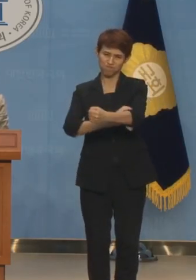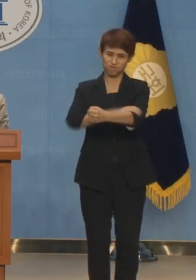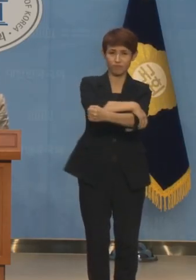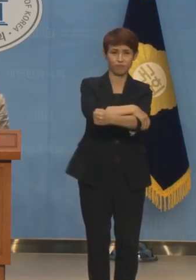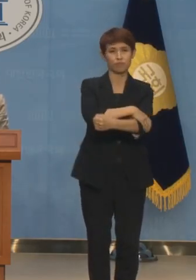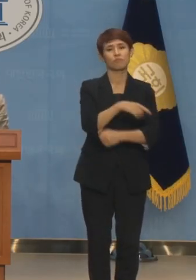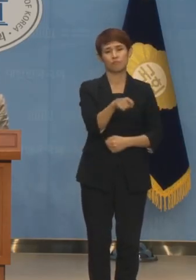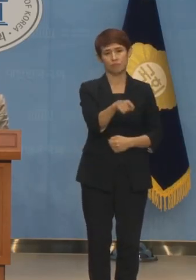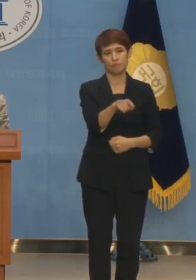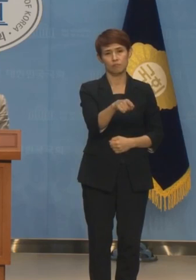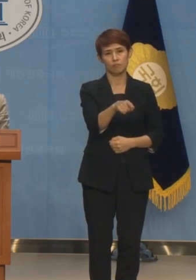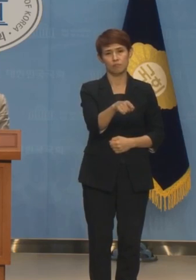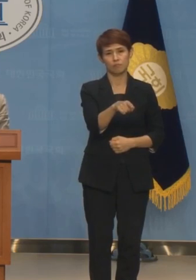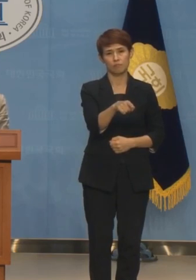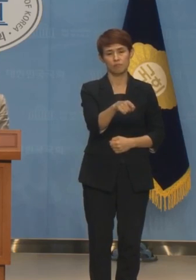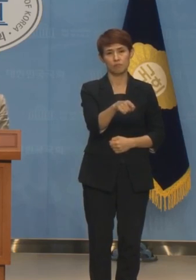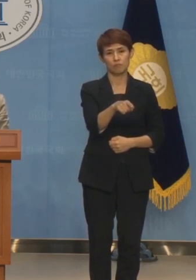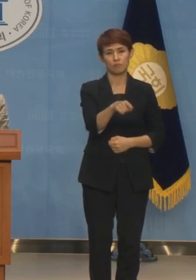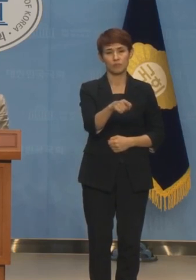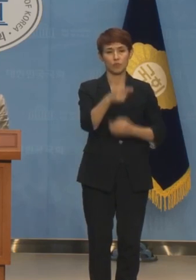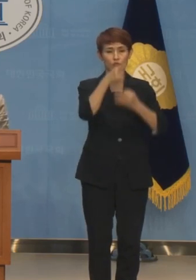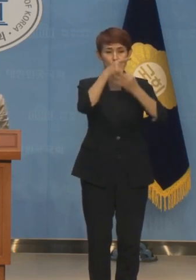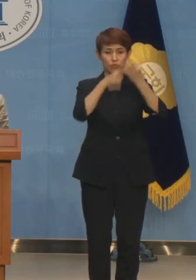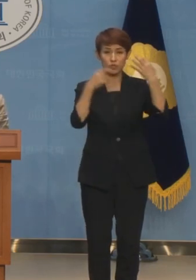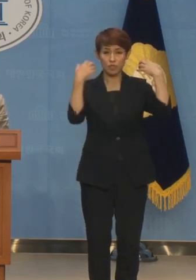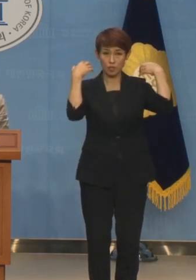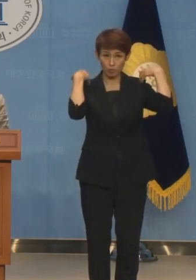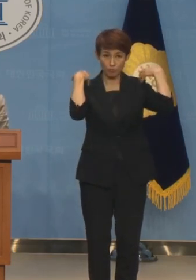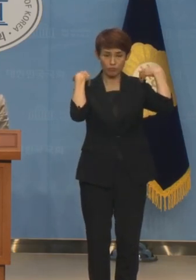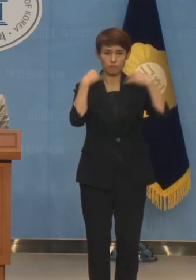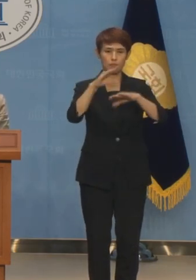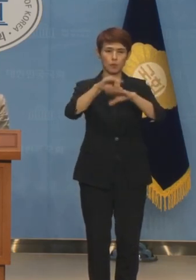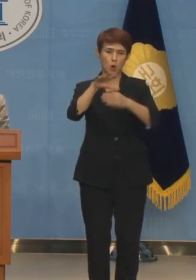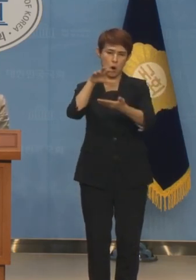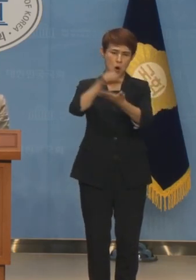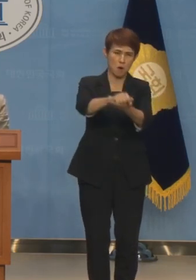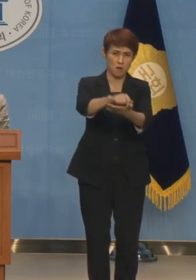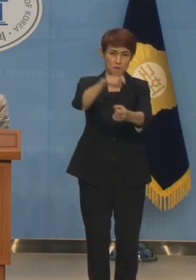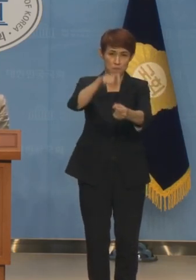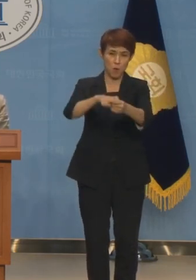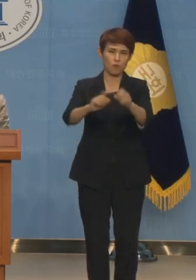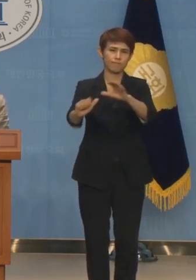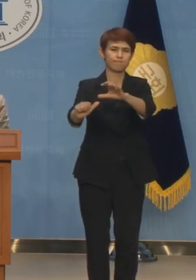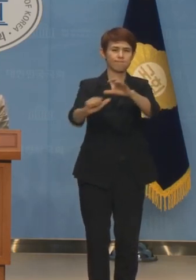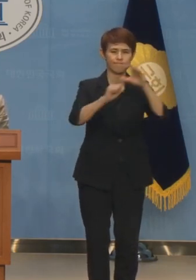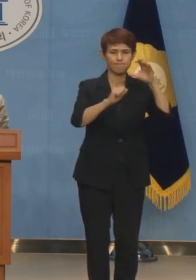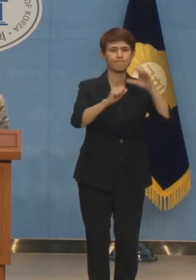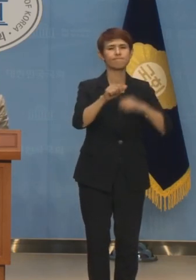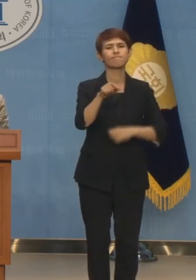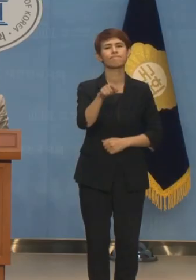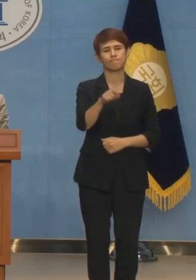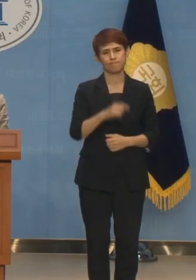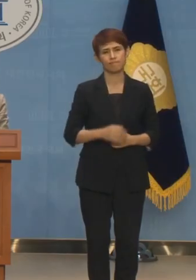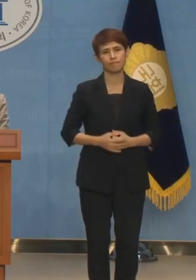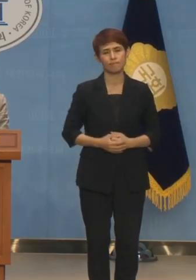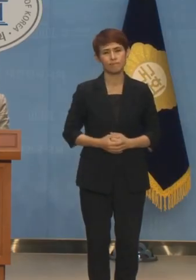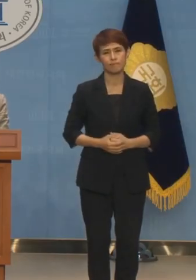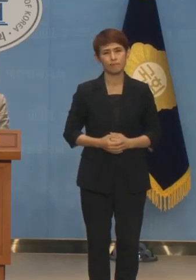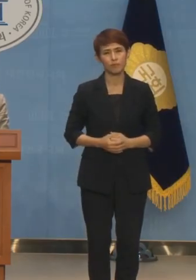있고 그것은 윤 정부의 방송 장악을 위한 도구로 전략하였다고 말입니다.